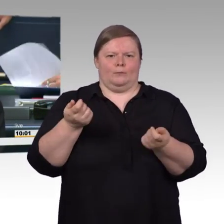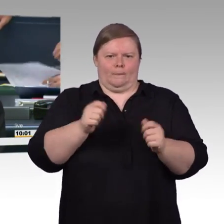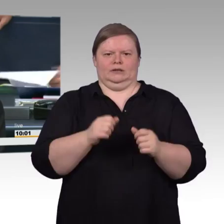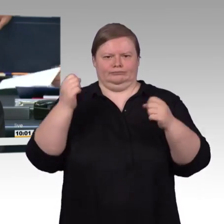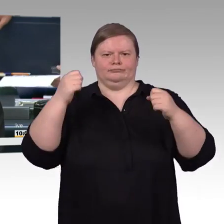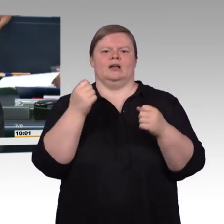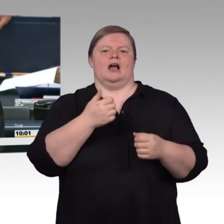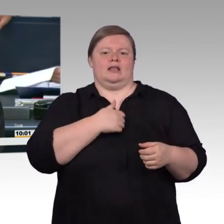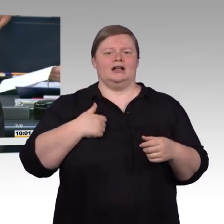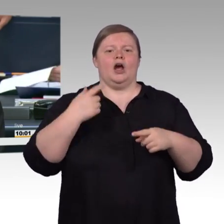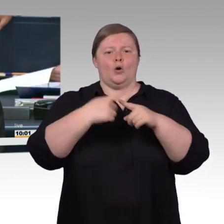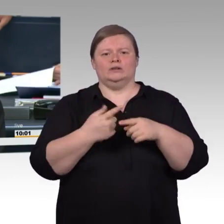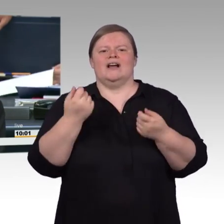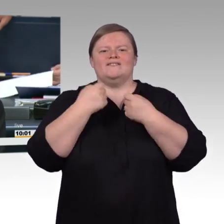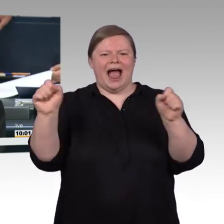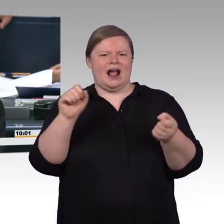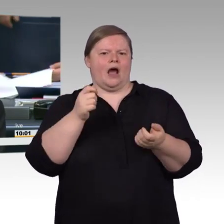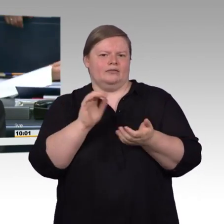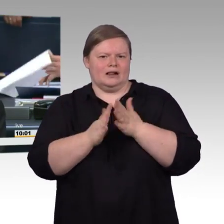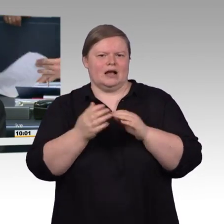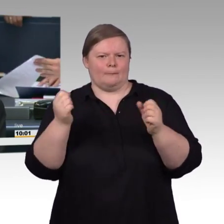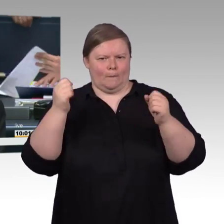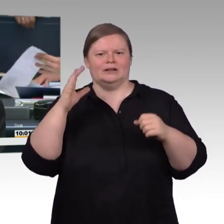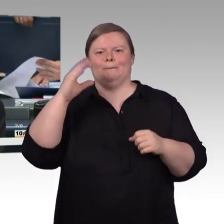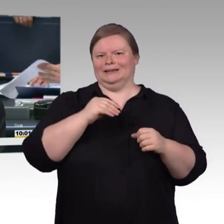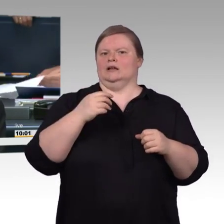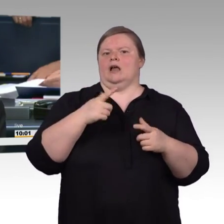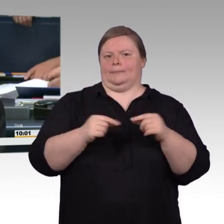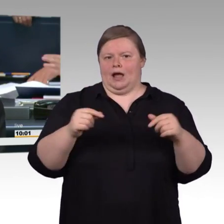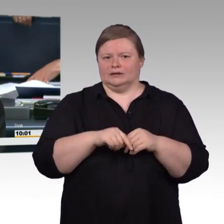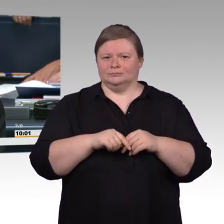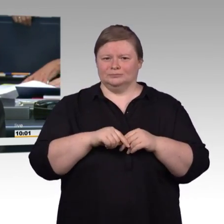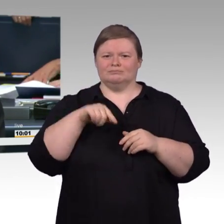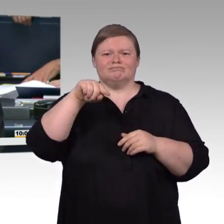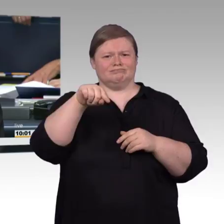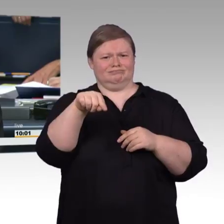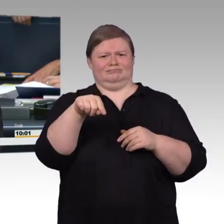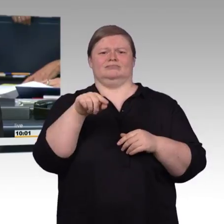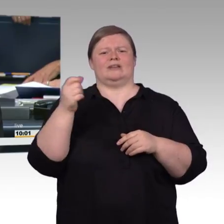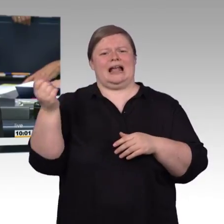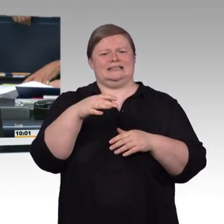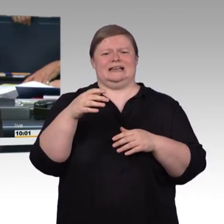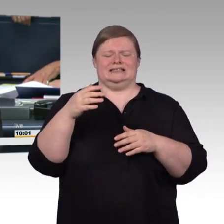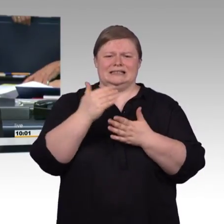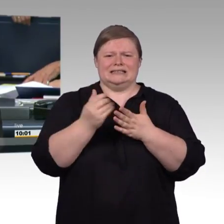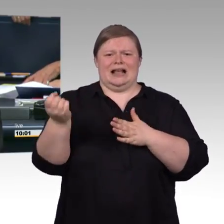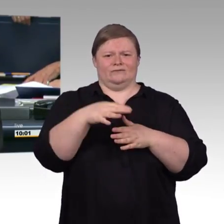Jetzt bitte ich die offenbar notwendigen Platzwechsel möglichst zügig vorzunehmen.